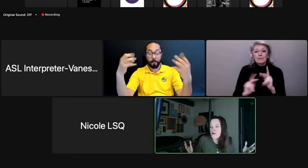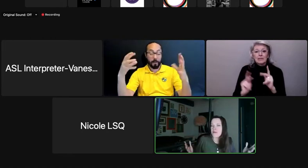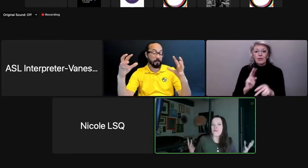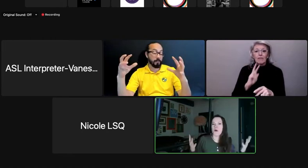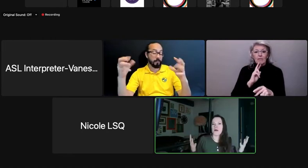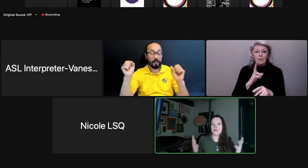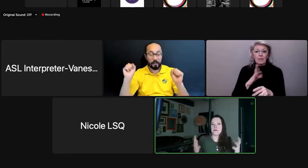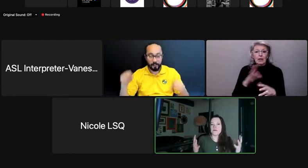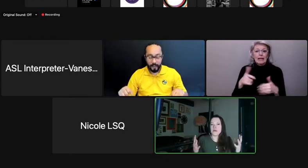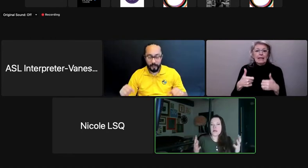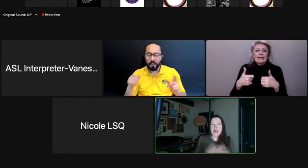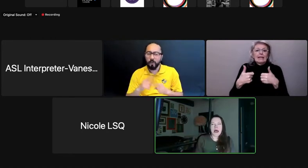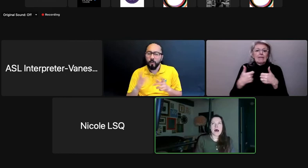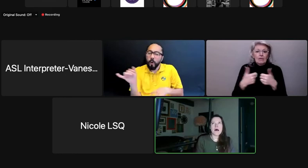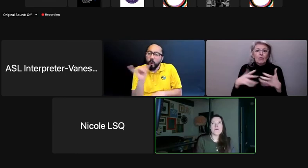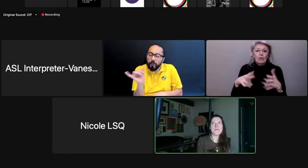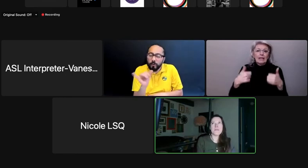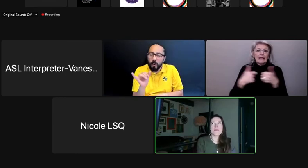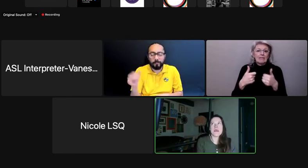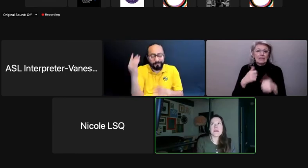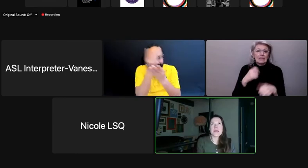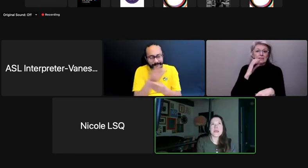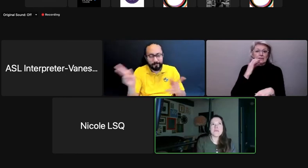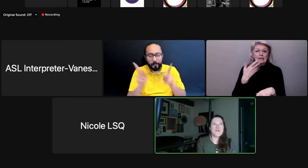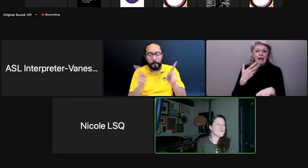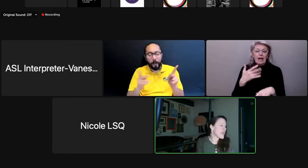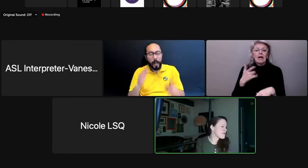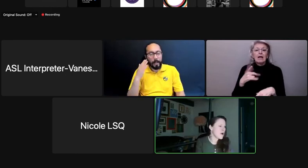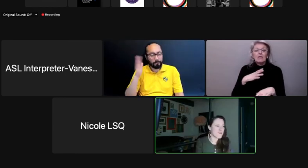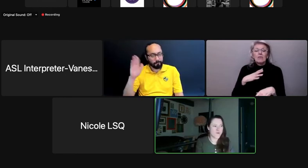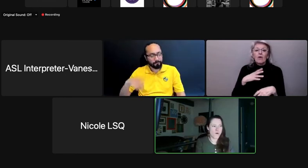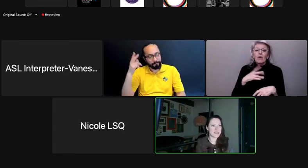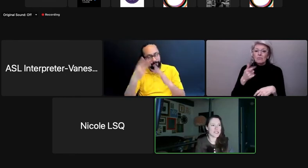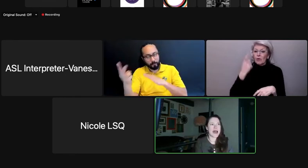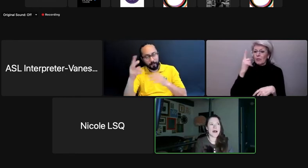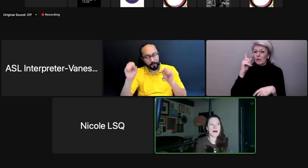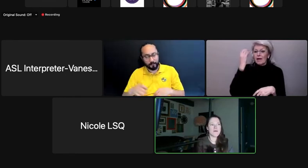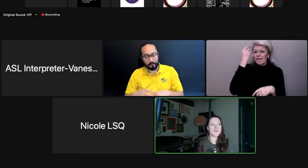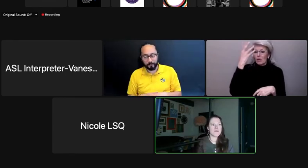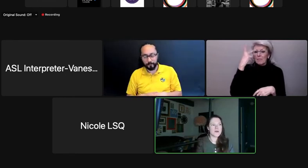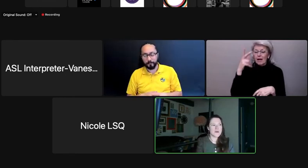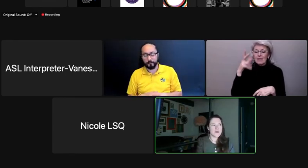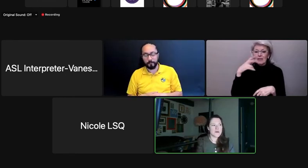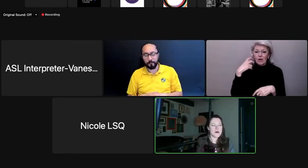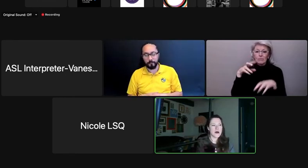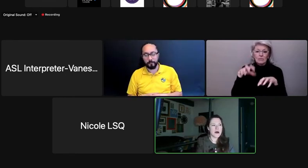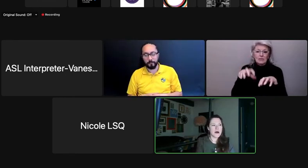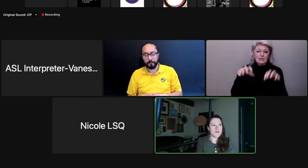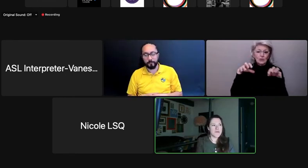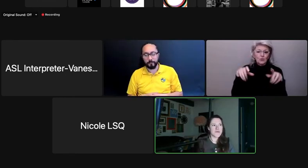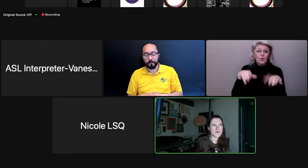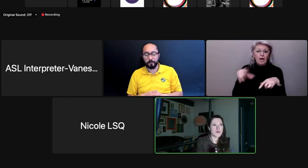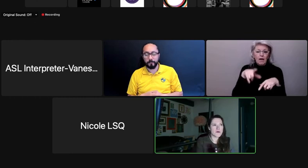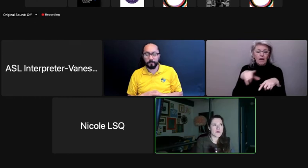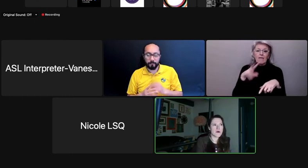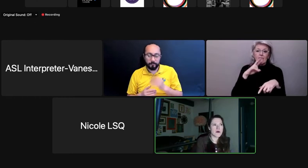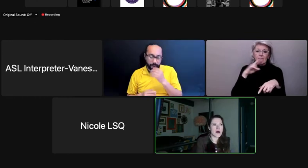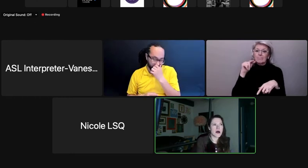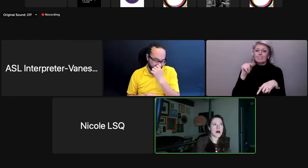défis particuliers donc l'information à l'auditoire visée devient vraiment